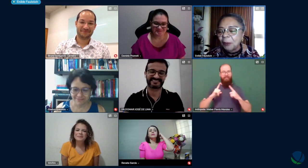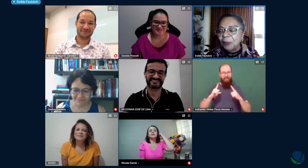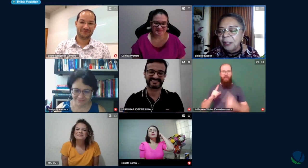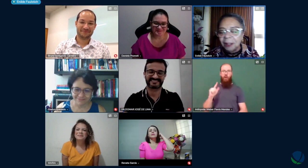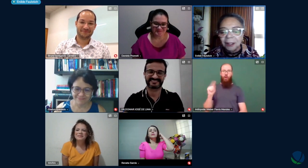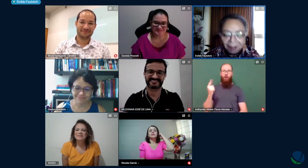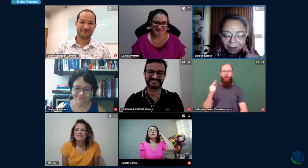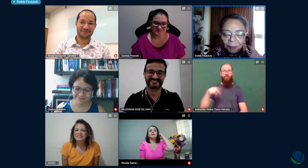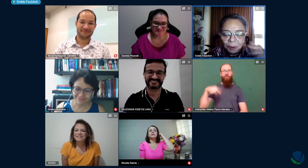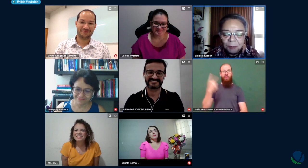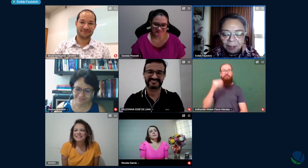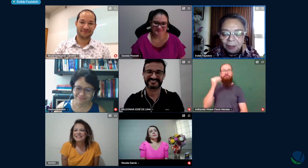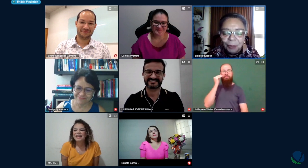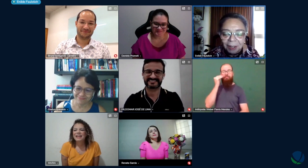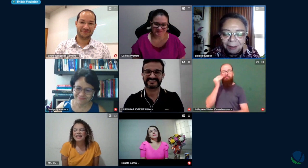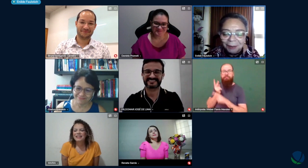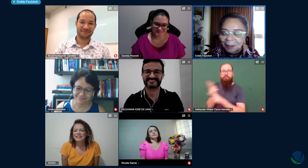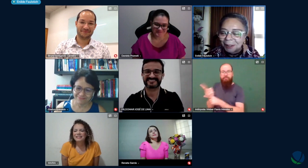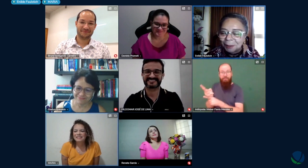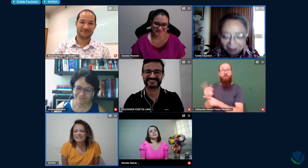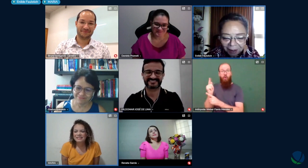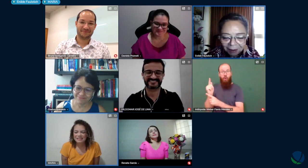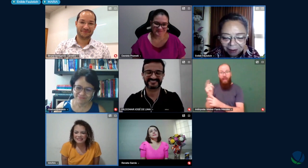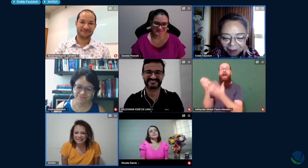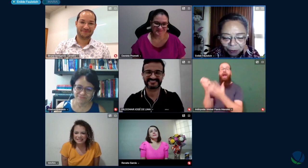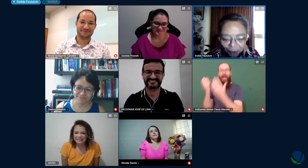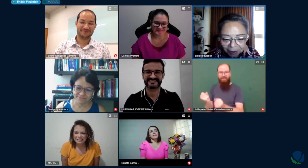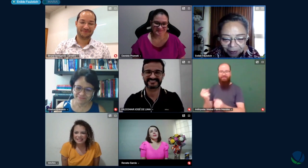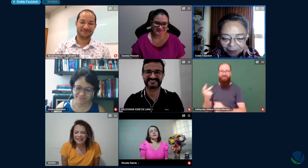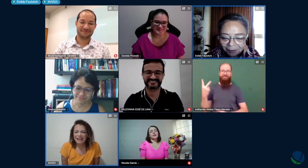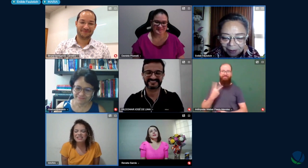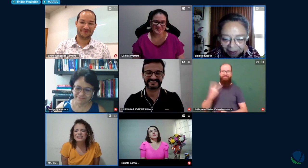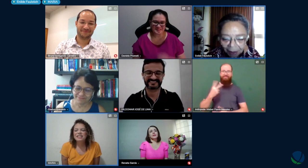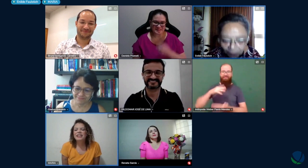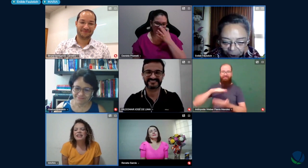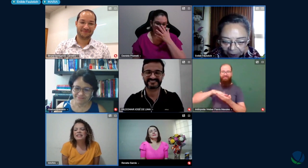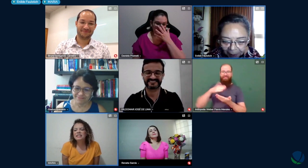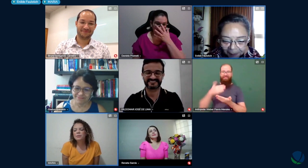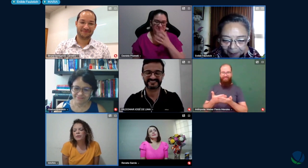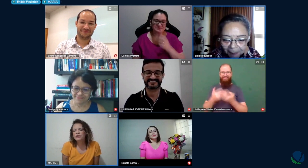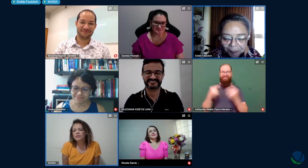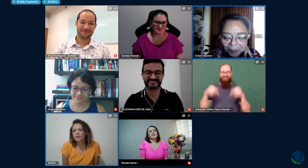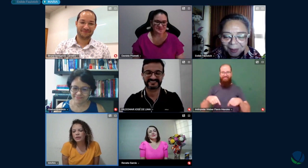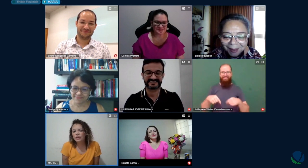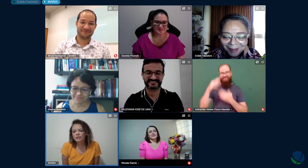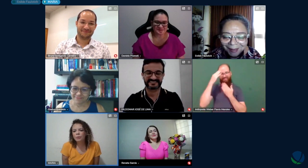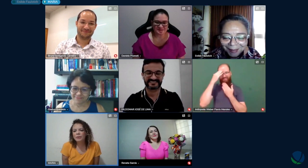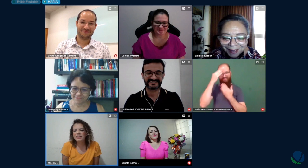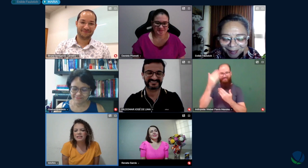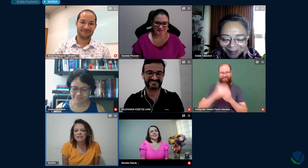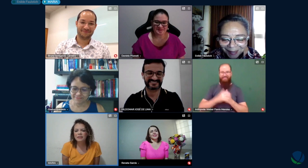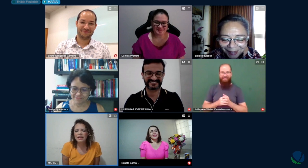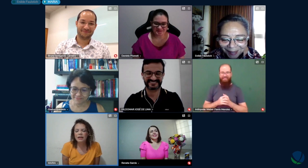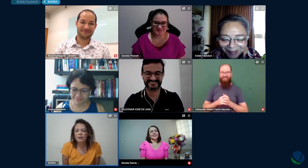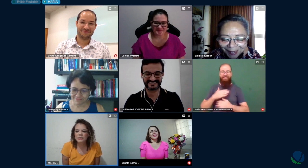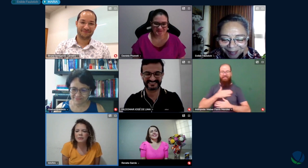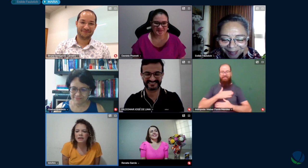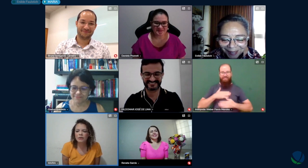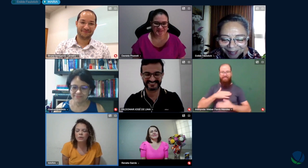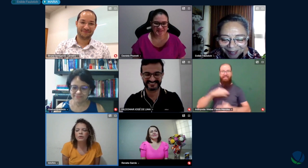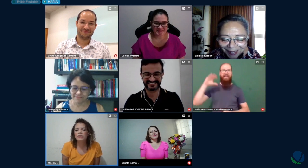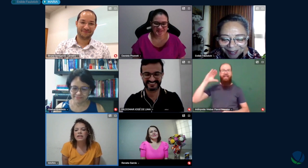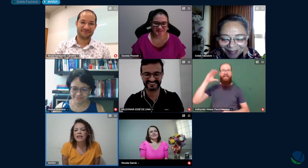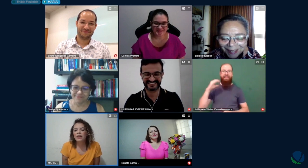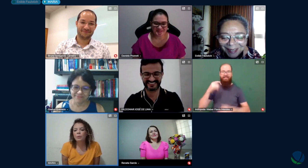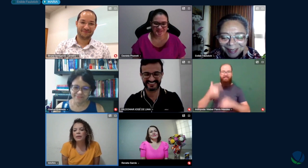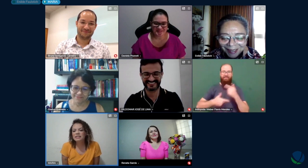vamos correr para Goiânia. E meus meninos de Goiânia estão aqui também, né? Em Goiânia, né? A Da gente UFG, né? agradece, professora. Foi um prazer trabalhar com essa